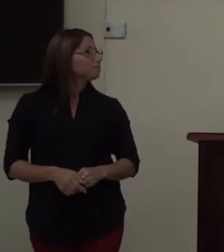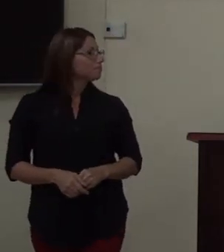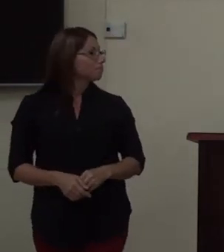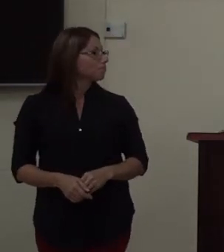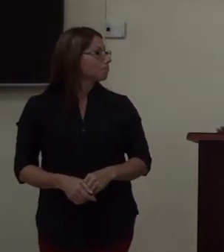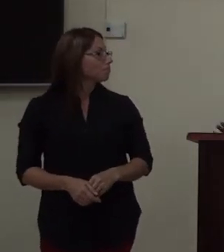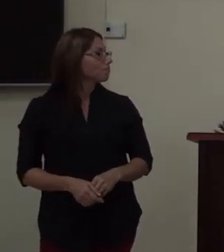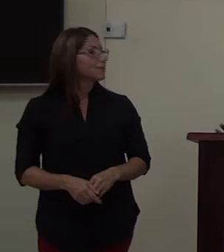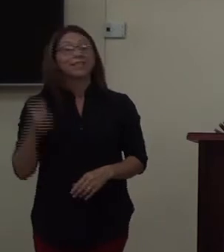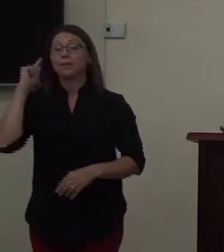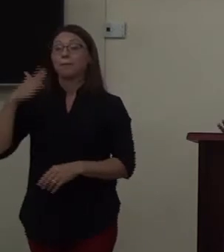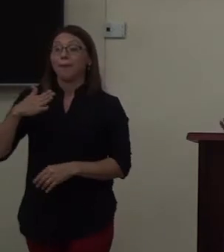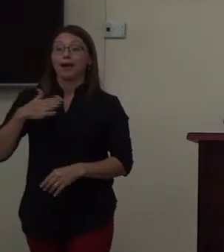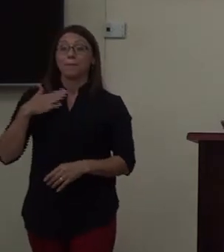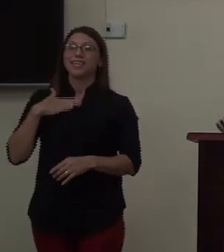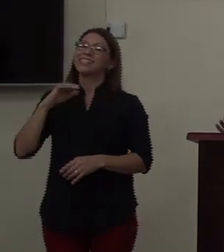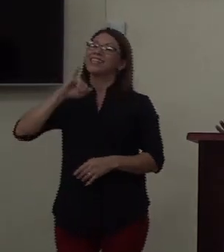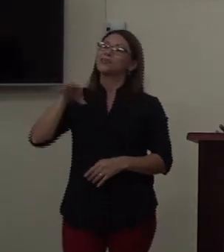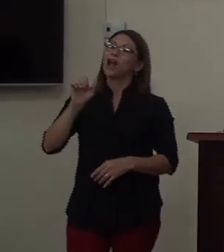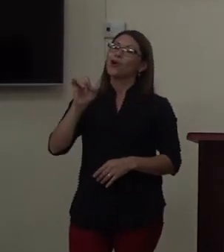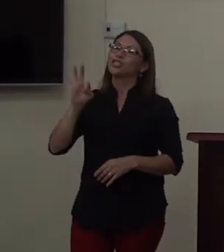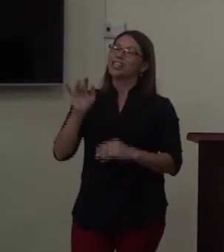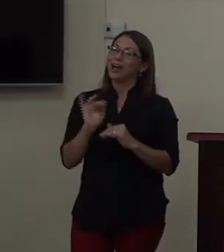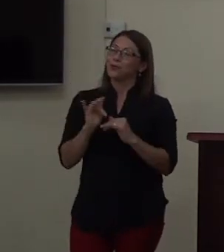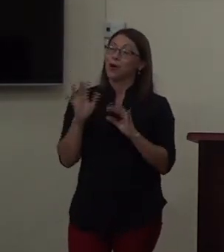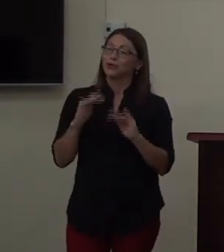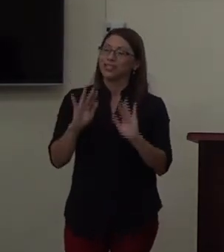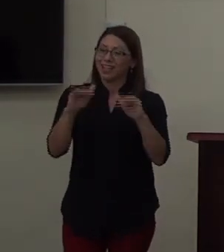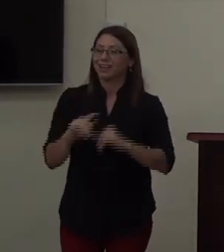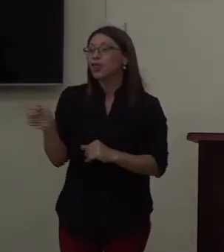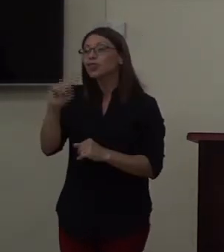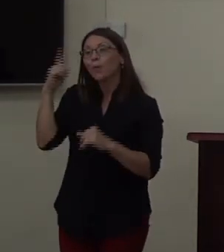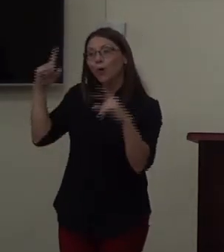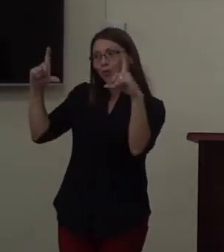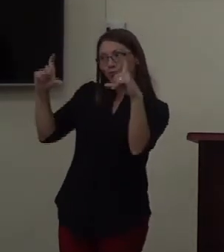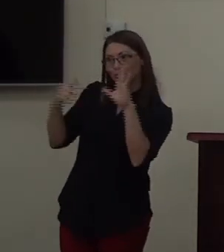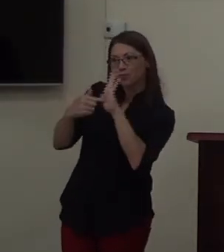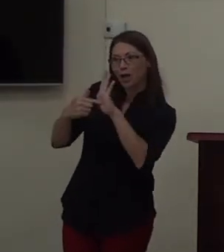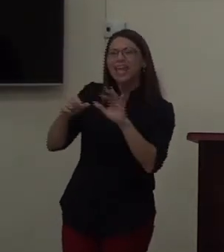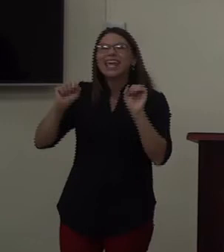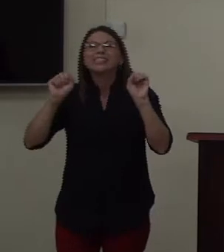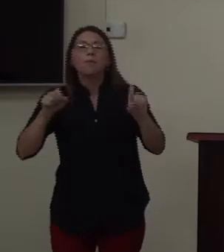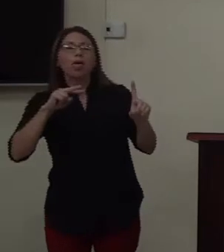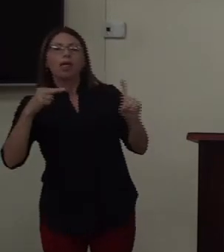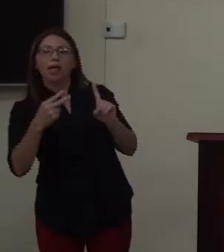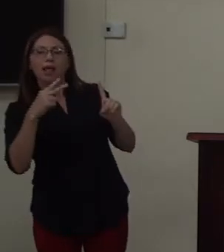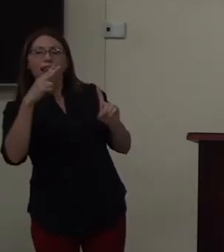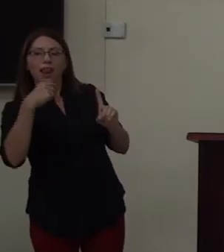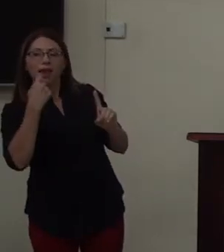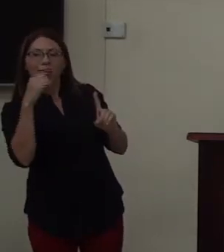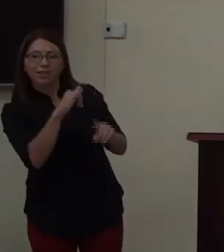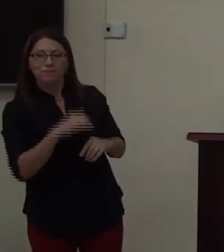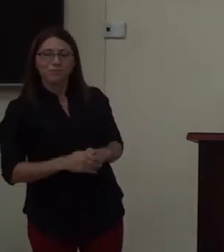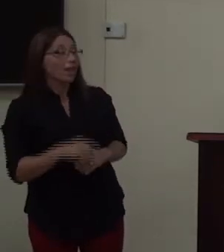No por lo bonita que sea, creo que está bien tomada, ¿verdad? Sino por lo que se puede leer ahí. Esta es una foto